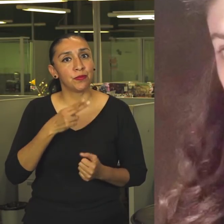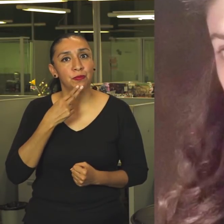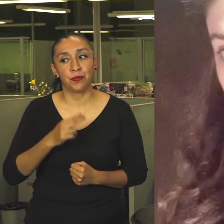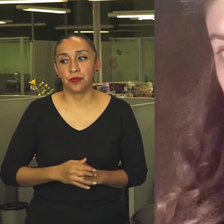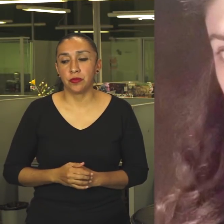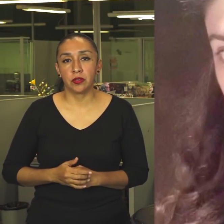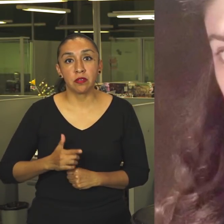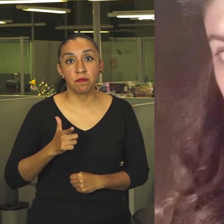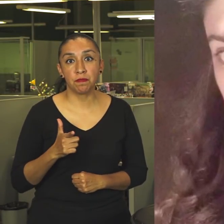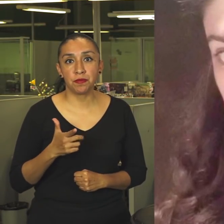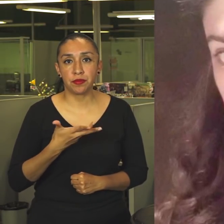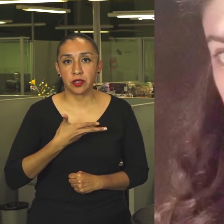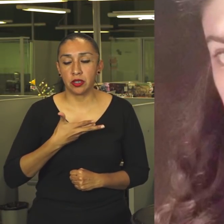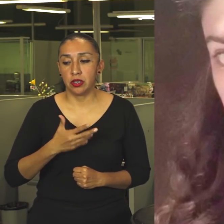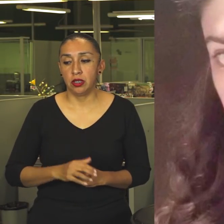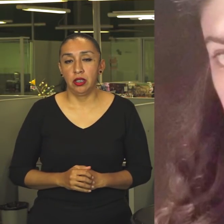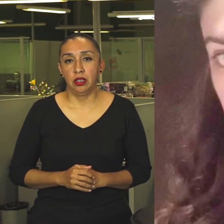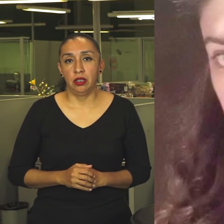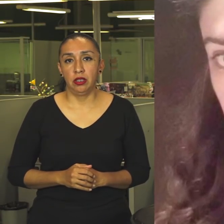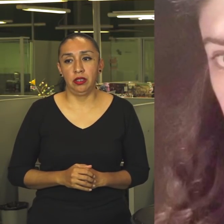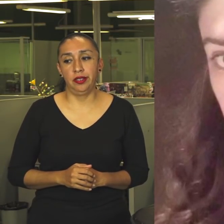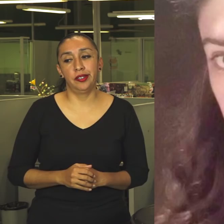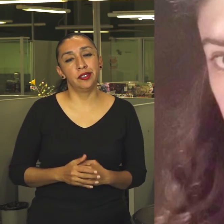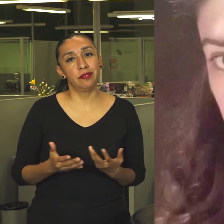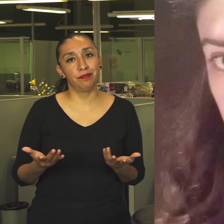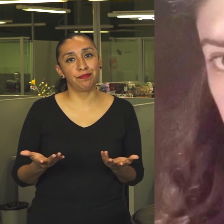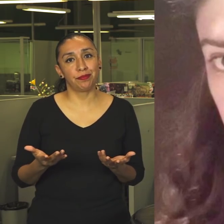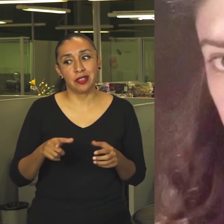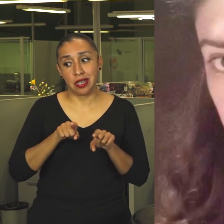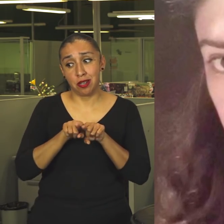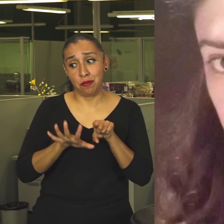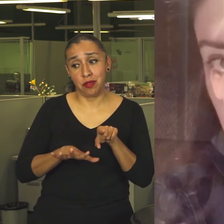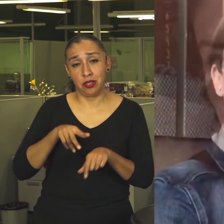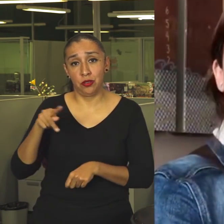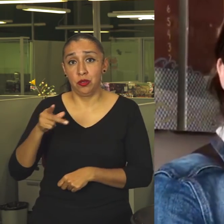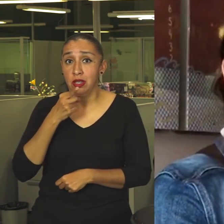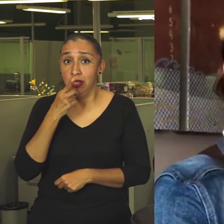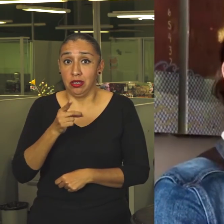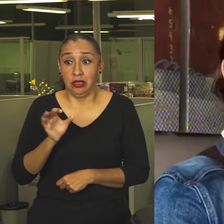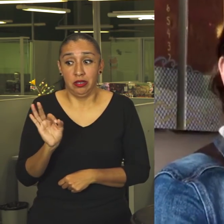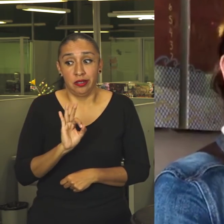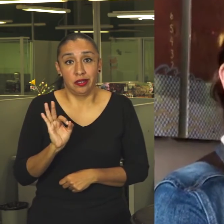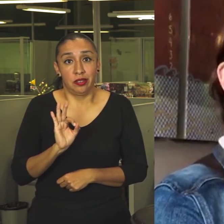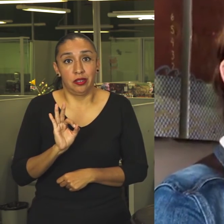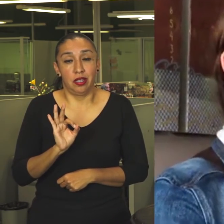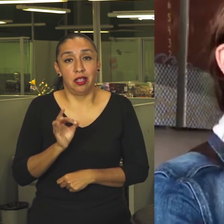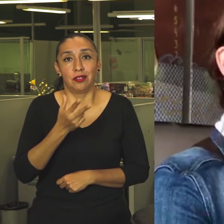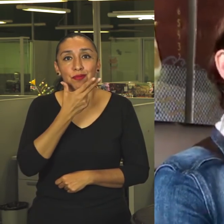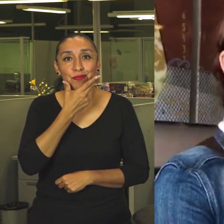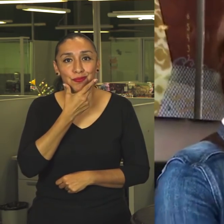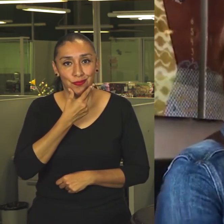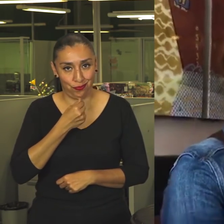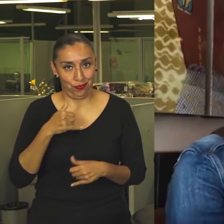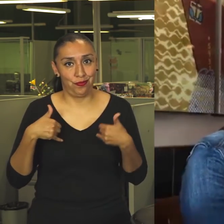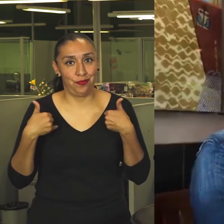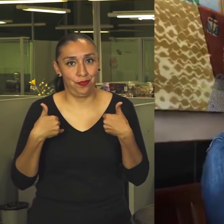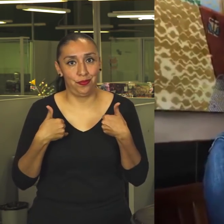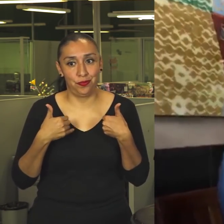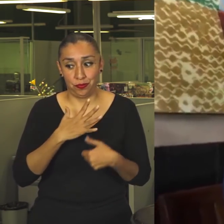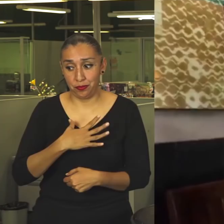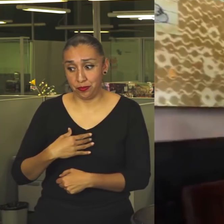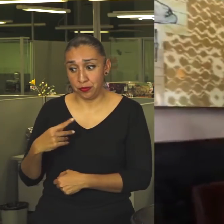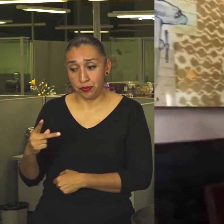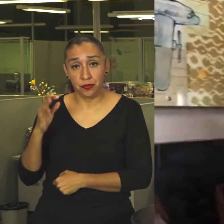a su asesinato así lo han dado a su hermana erika gonzález en una entrevista que dio a mi compañero ángel gonzález alpuche